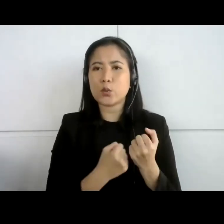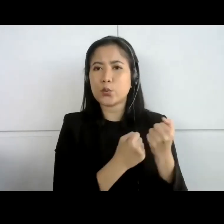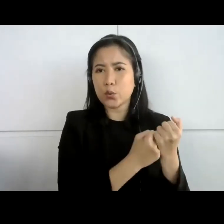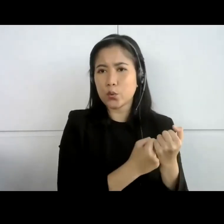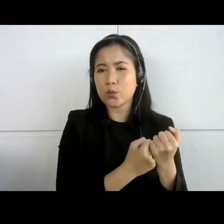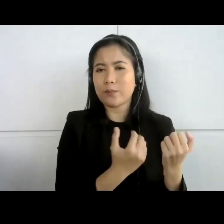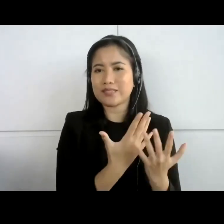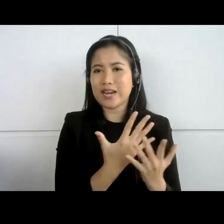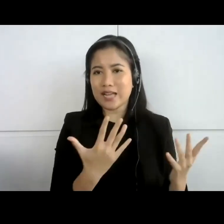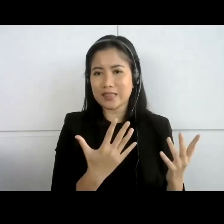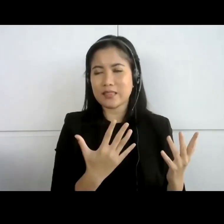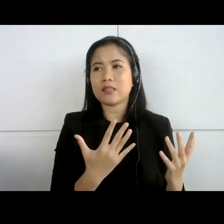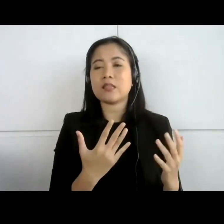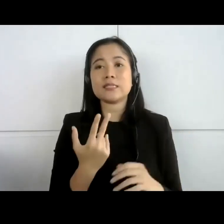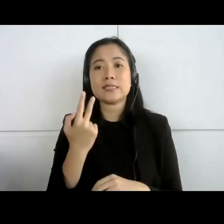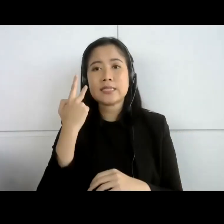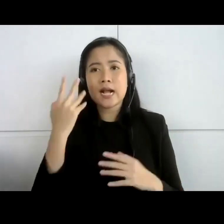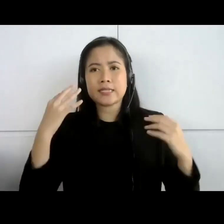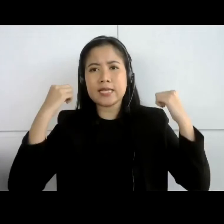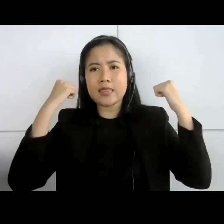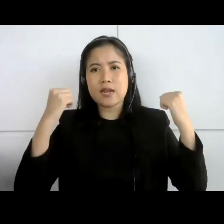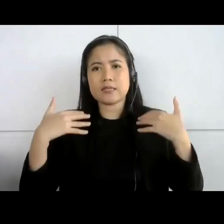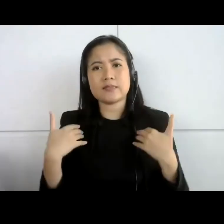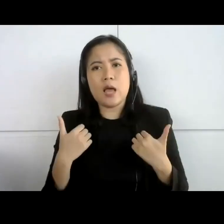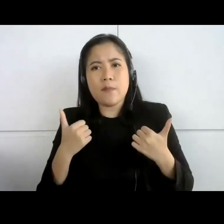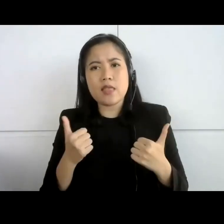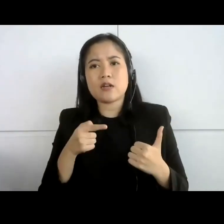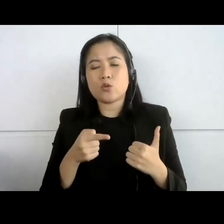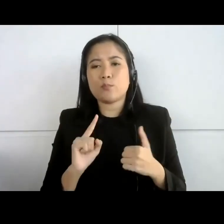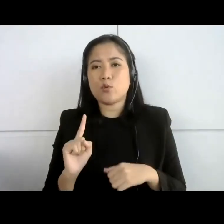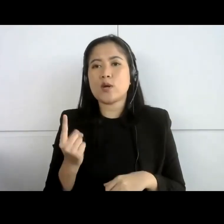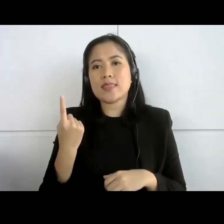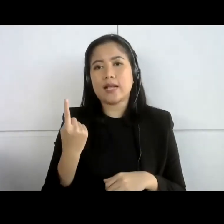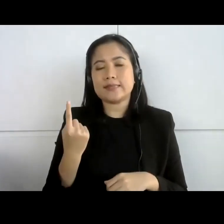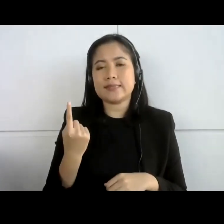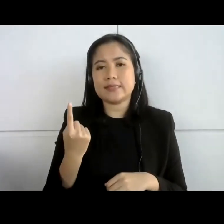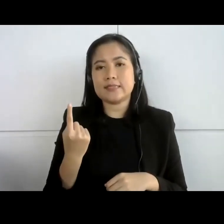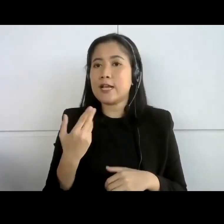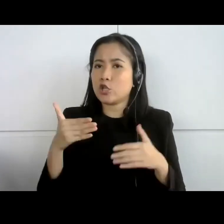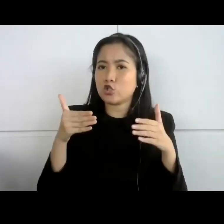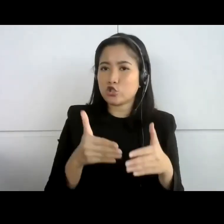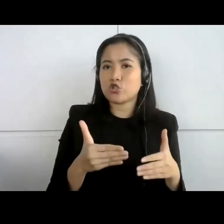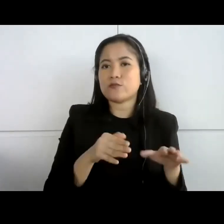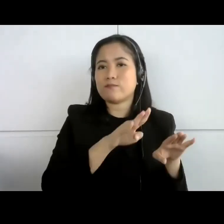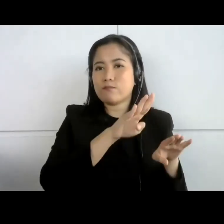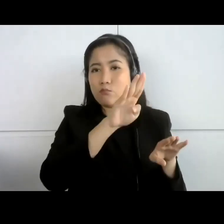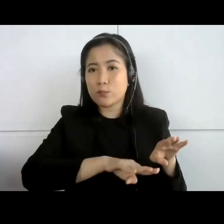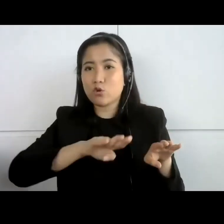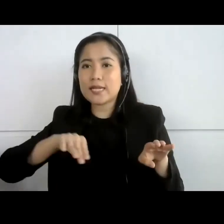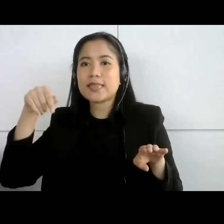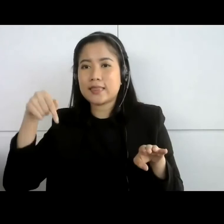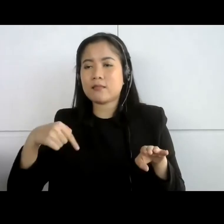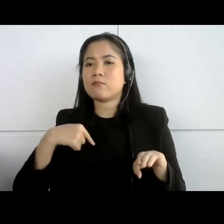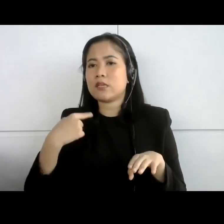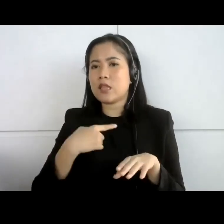masyarakat untuk menjaga sehat dan selamat yang menjadi prioritas, tentunya juga khusus kepada peserta didik, kita